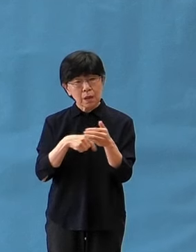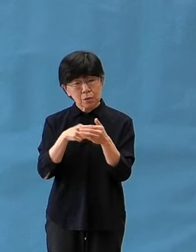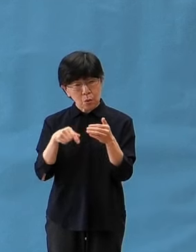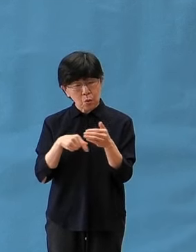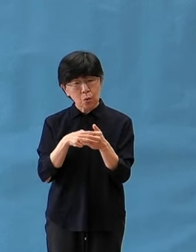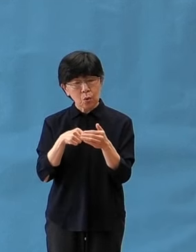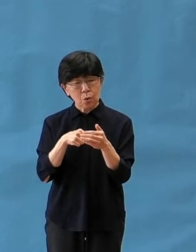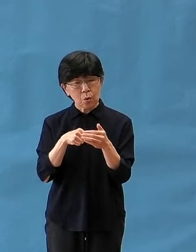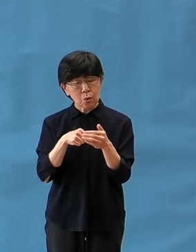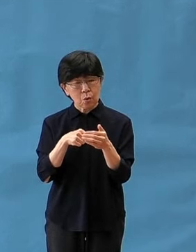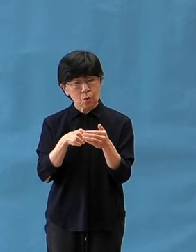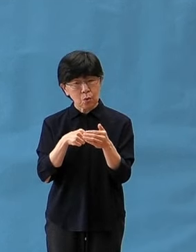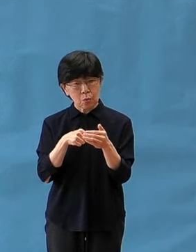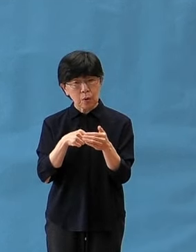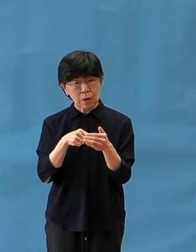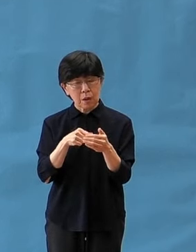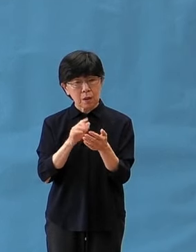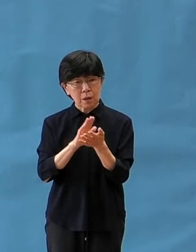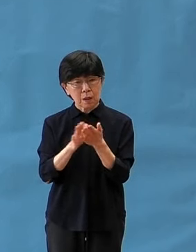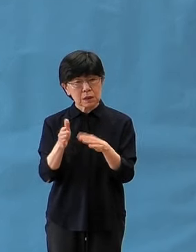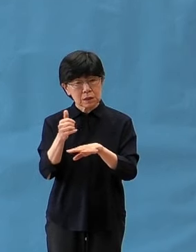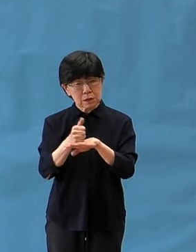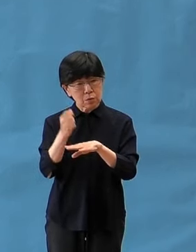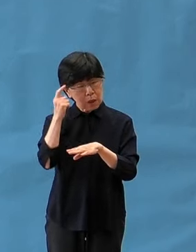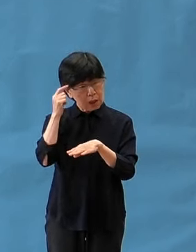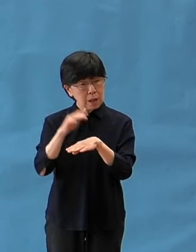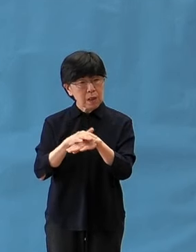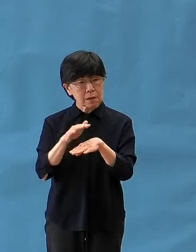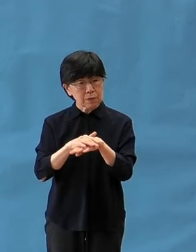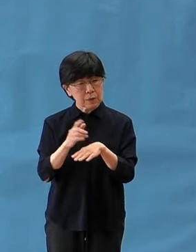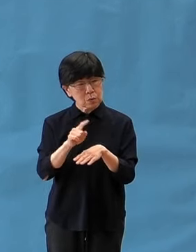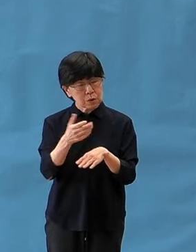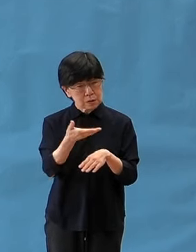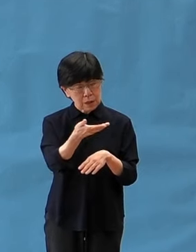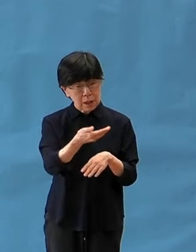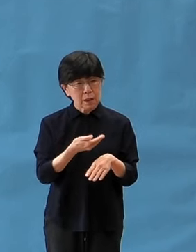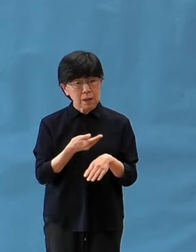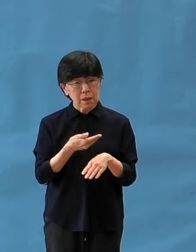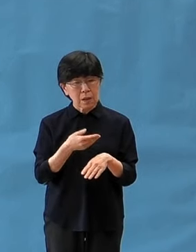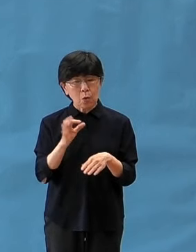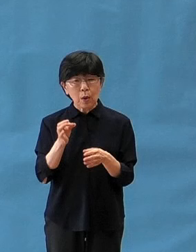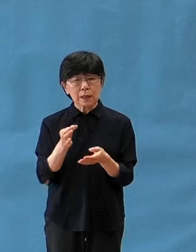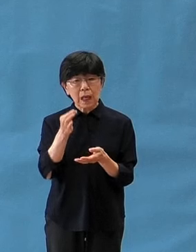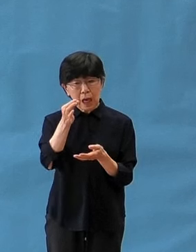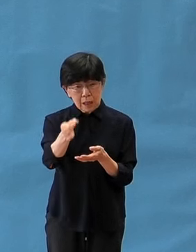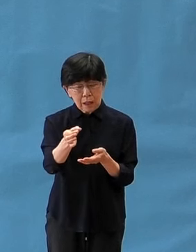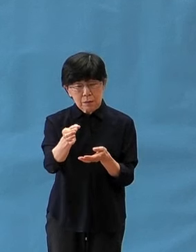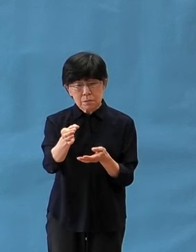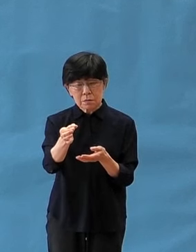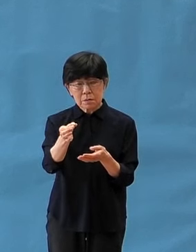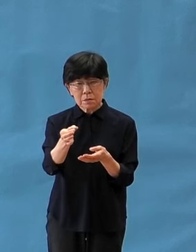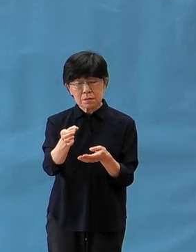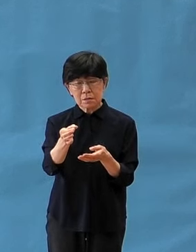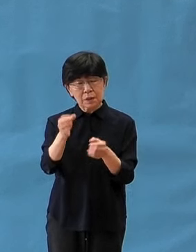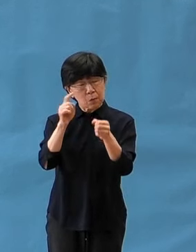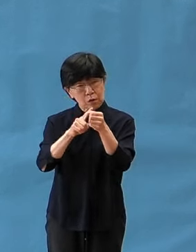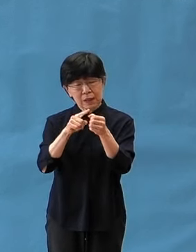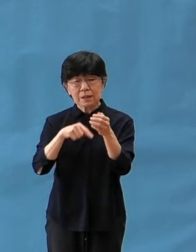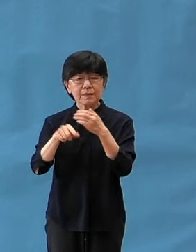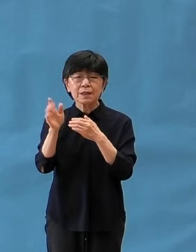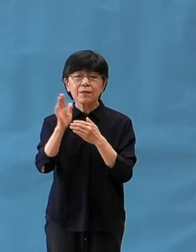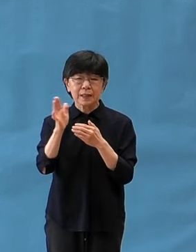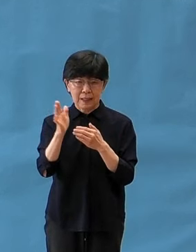事の考えは変わりなくということでよろしいでしょうか。 まあ、あの有力化自体を目的にするわけじゃありませんので、あの仮に